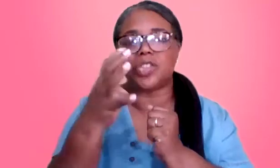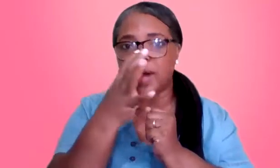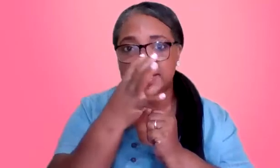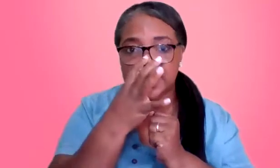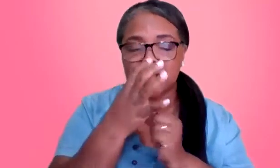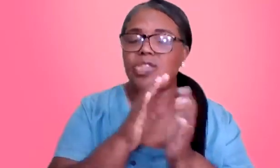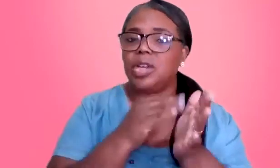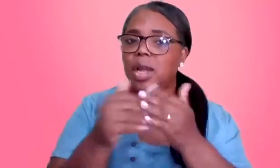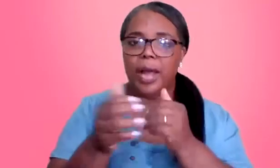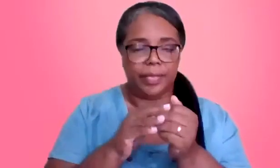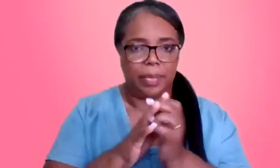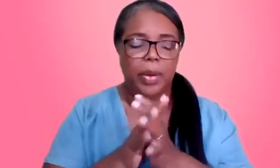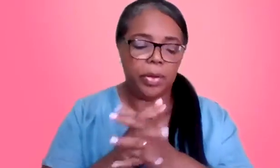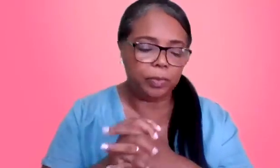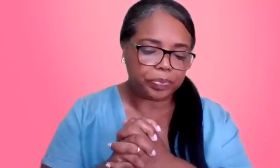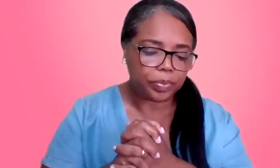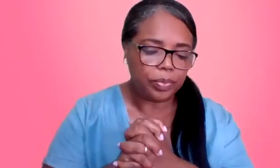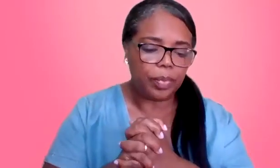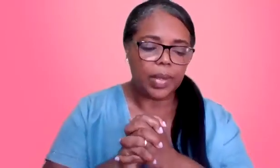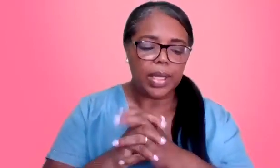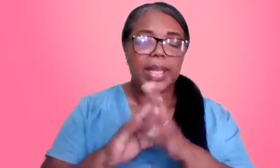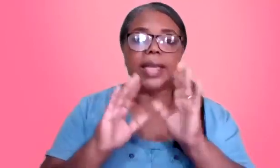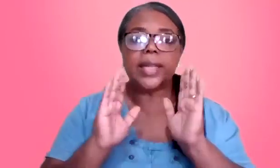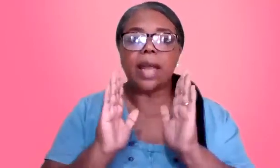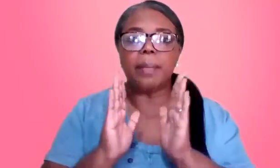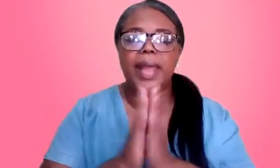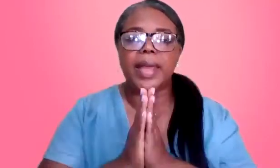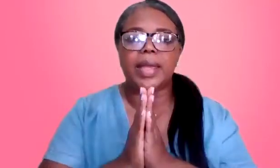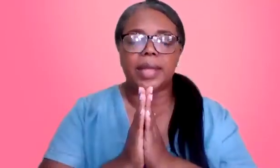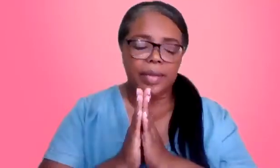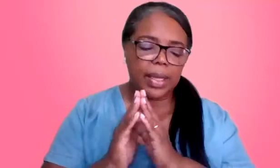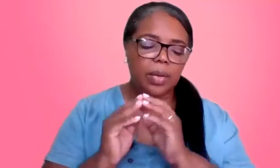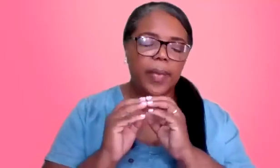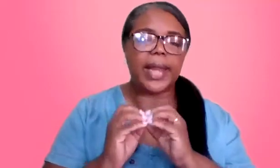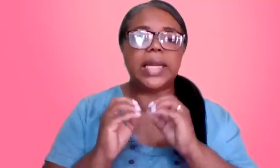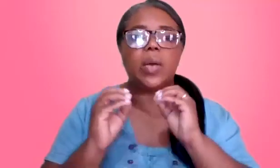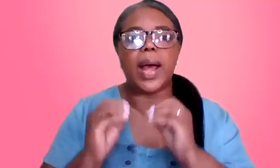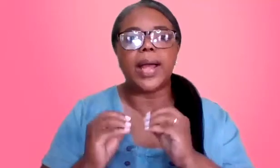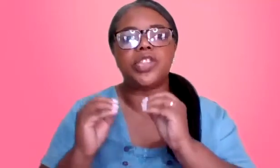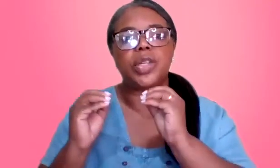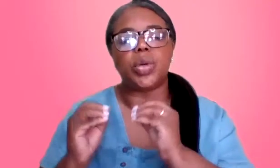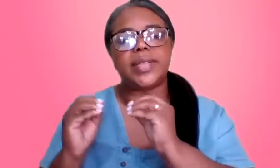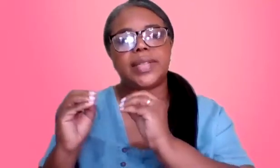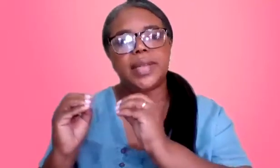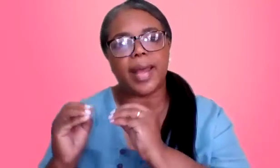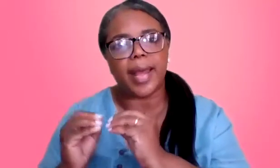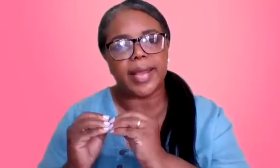ou assiste, tá bom? E também não é linguagem dos